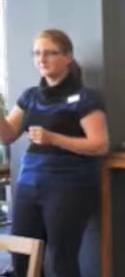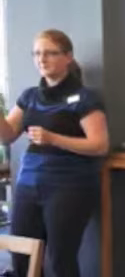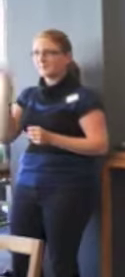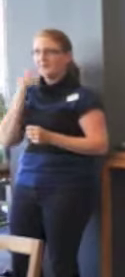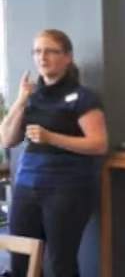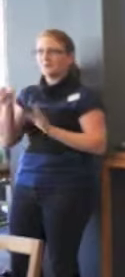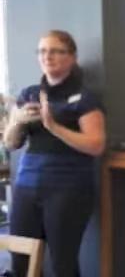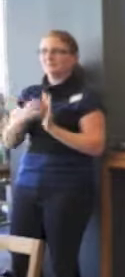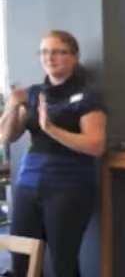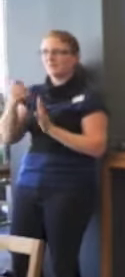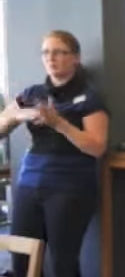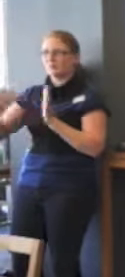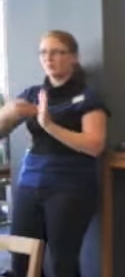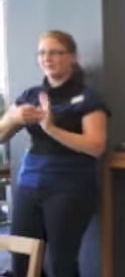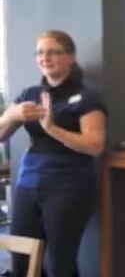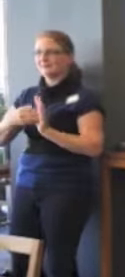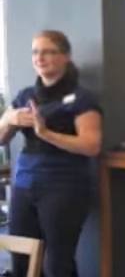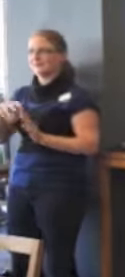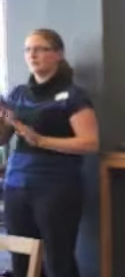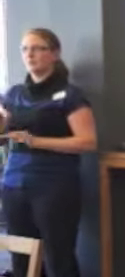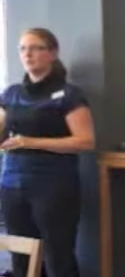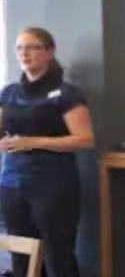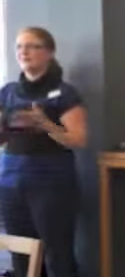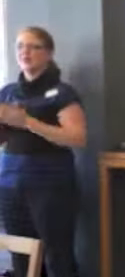här projekten, vad det mycket konkret kan handla om?